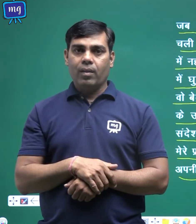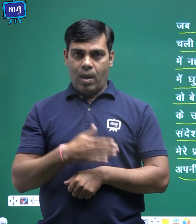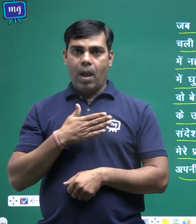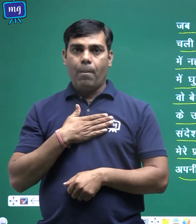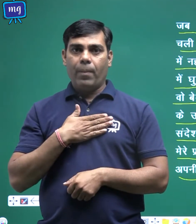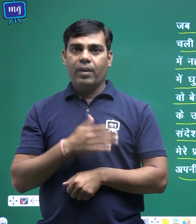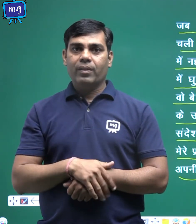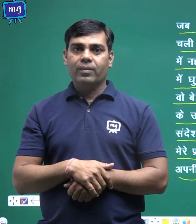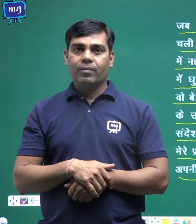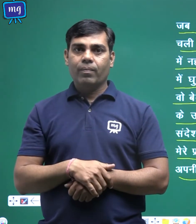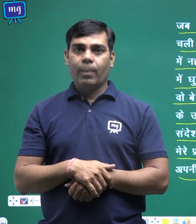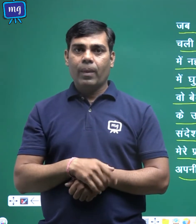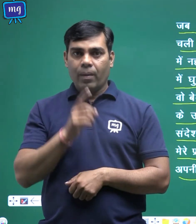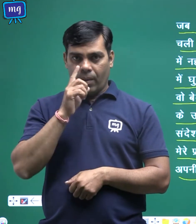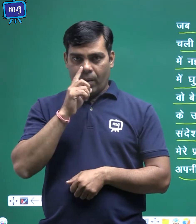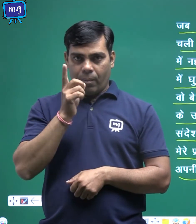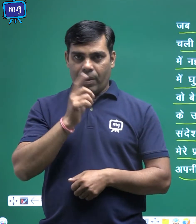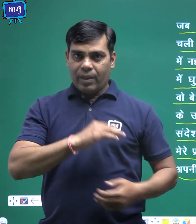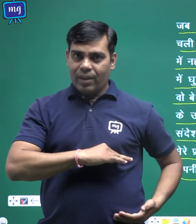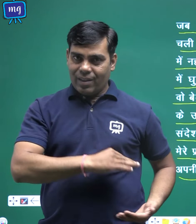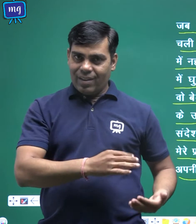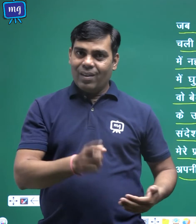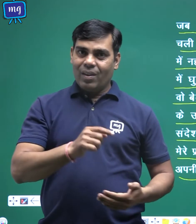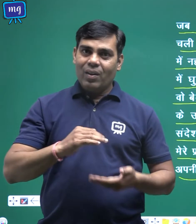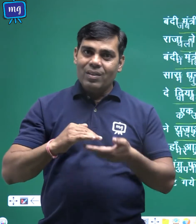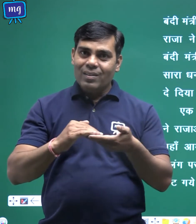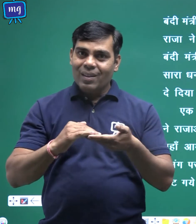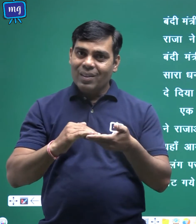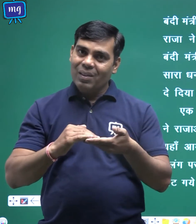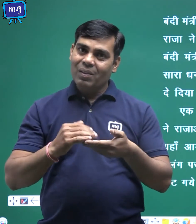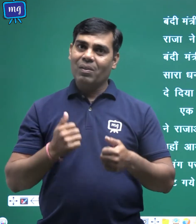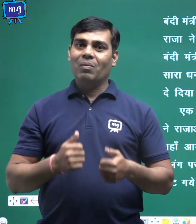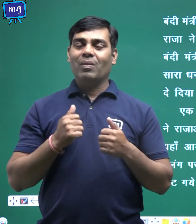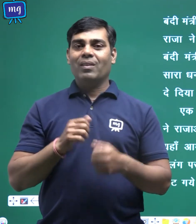अपनी बेटी का विवाह करूंगा।